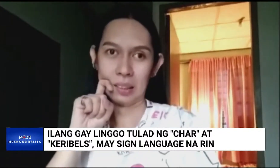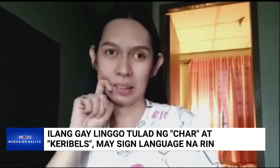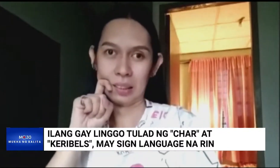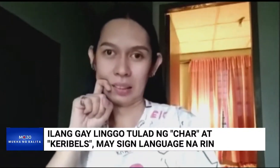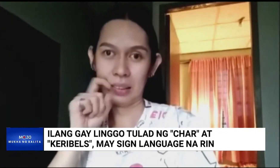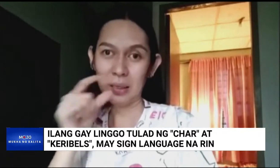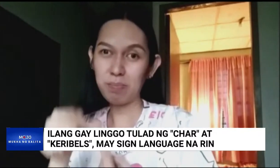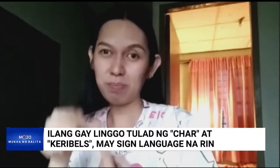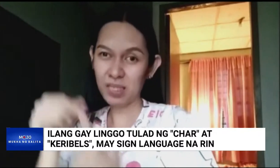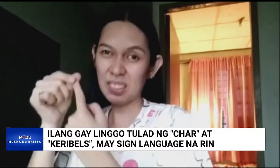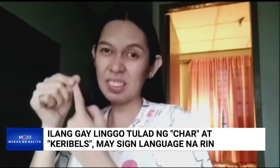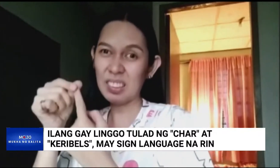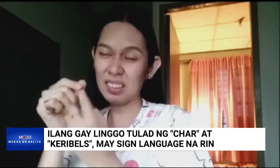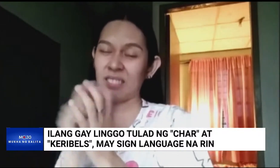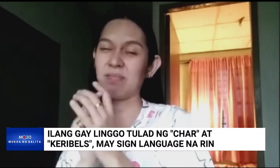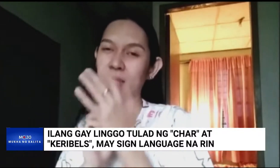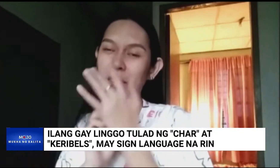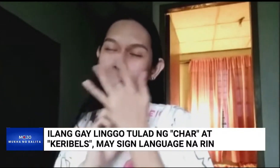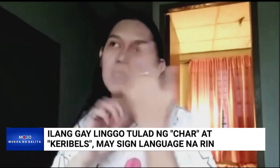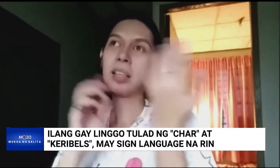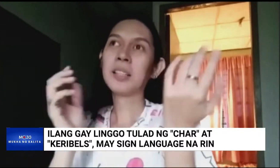nakaranas ako ng discrimination as a trans woman.